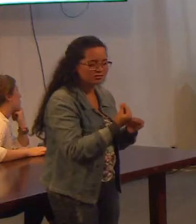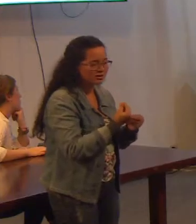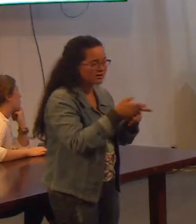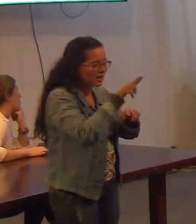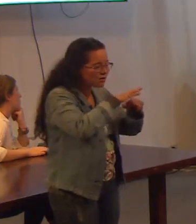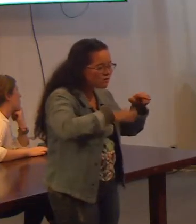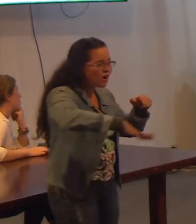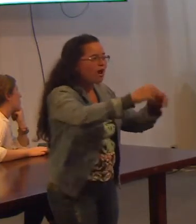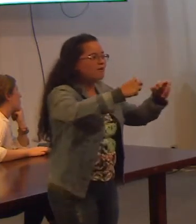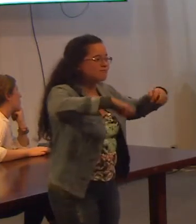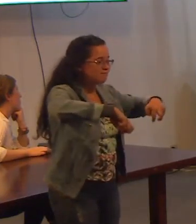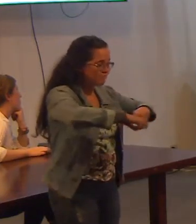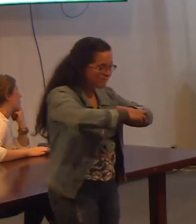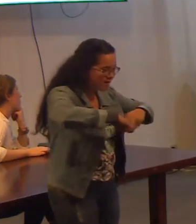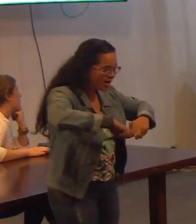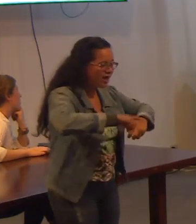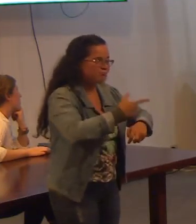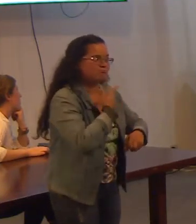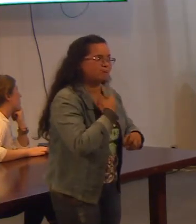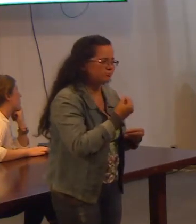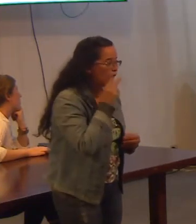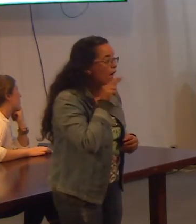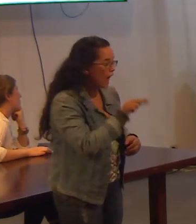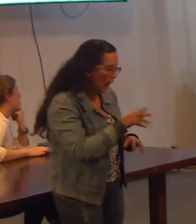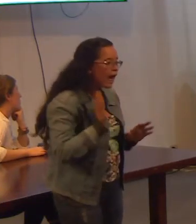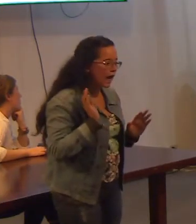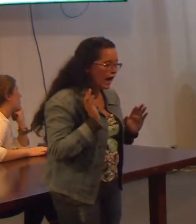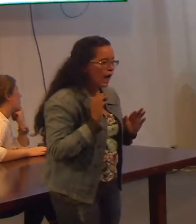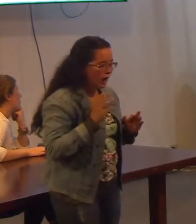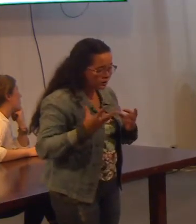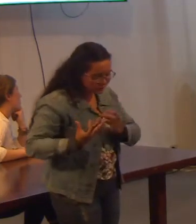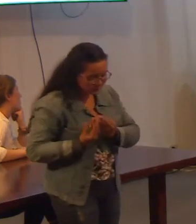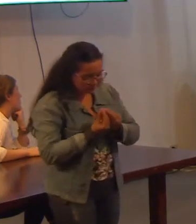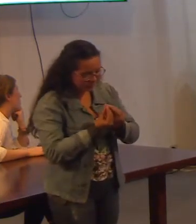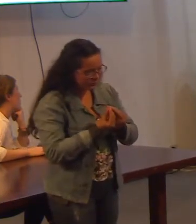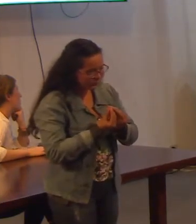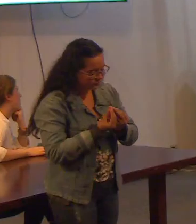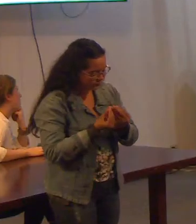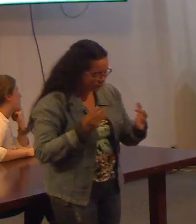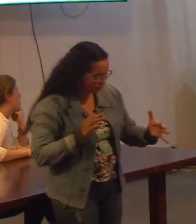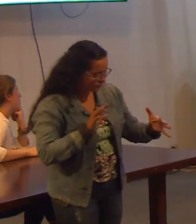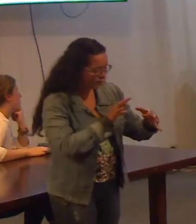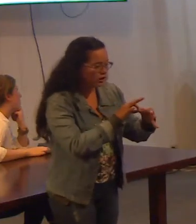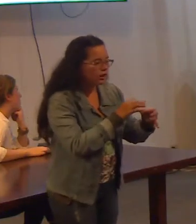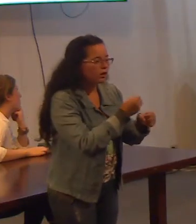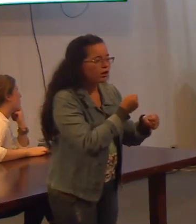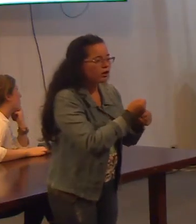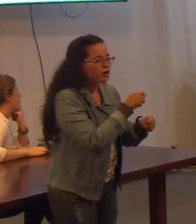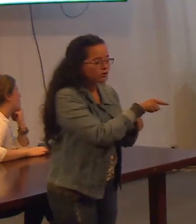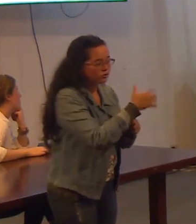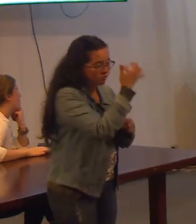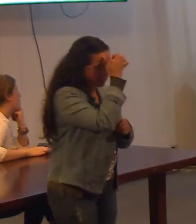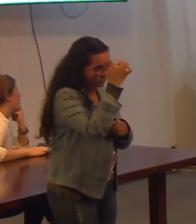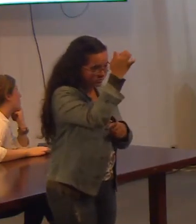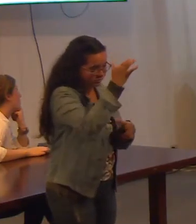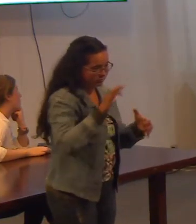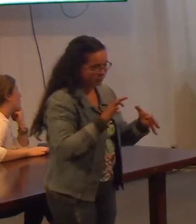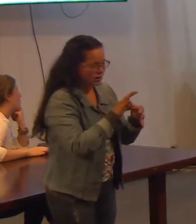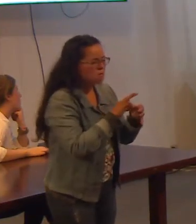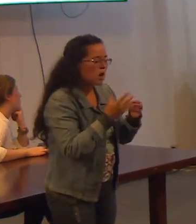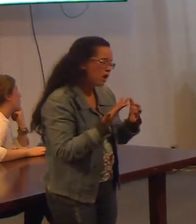un parque. Aquí fue cuando también hicimos como un trabajo conjunto con los profesionales de las fundaciones, ya que empezamos a